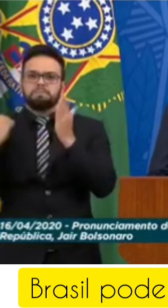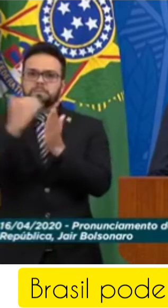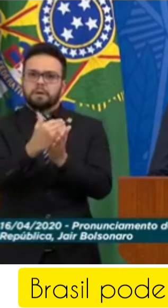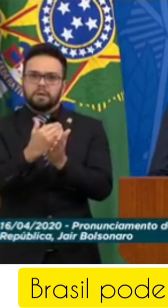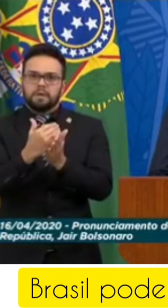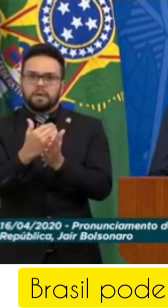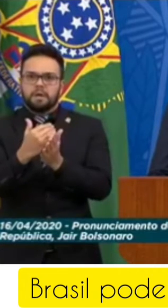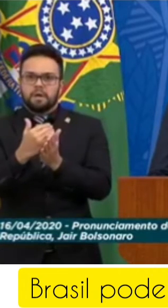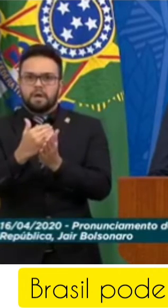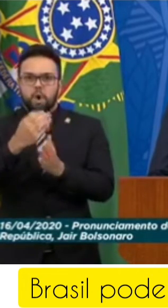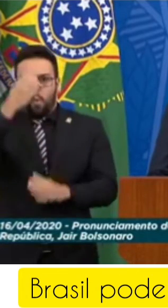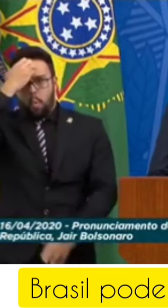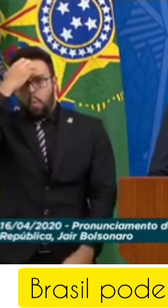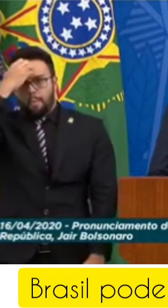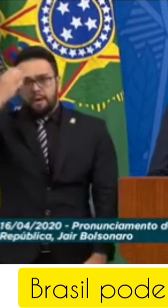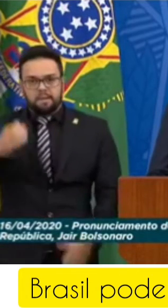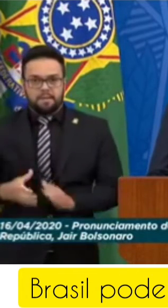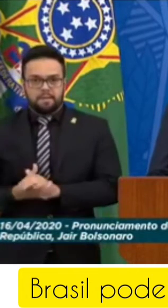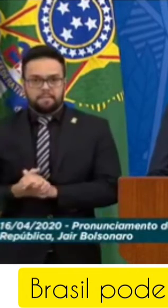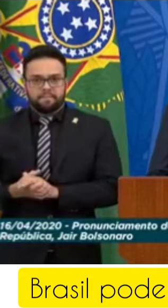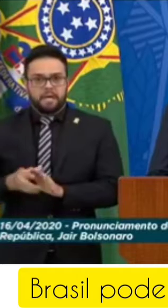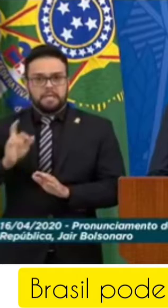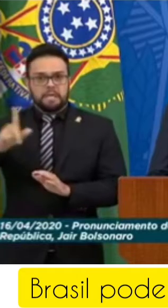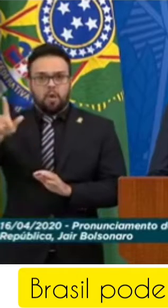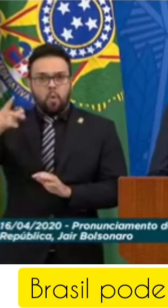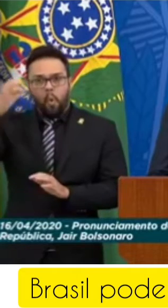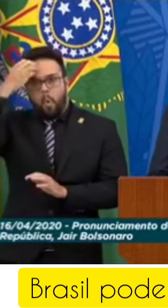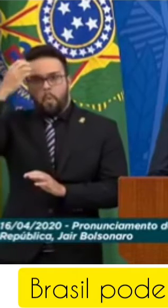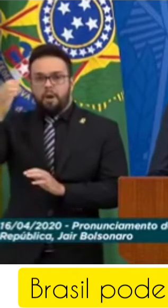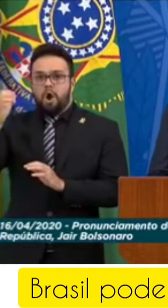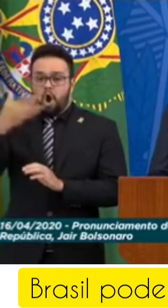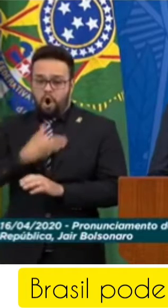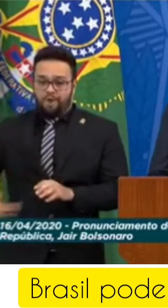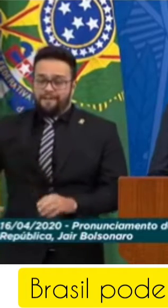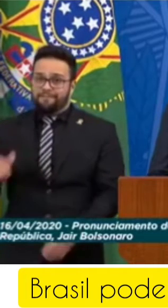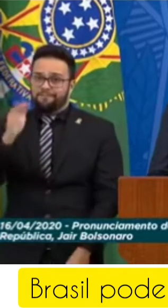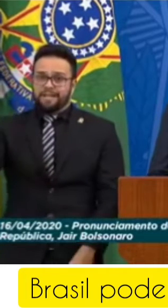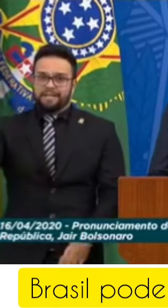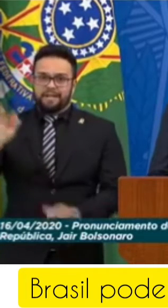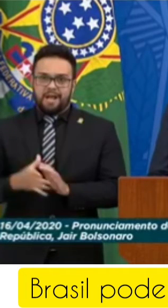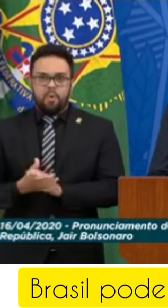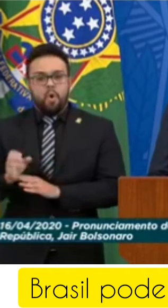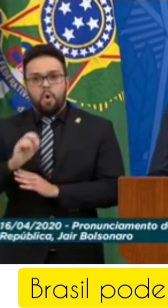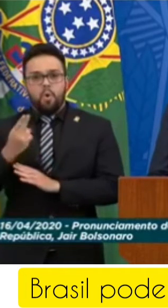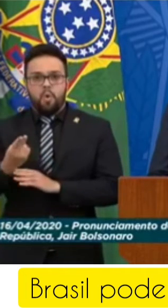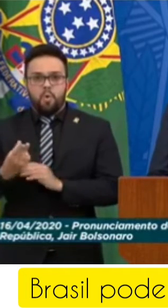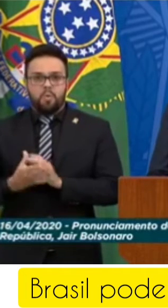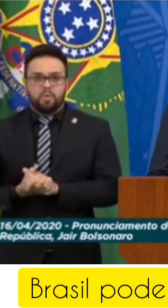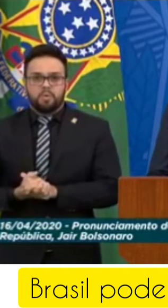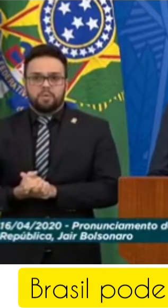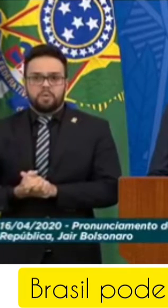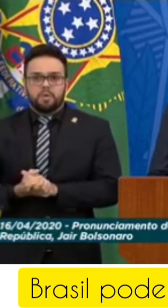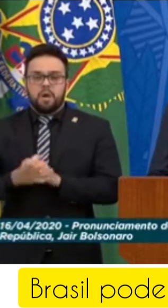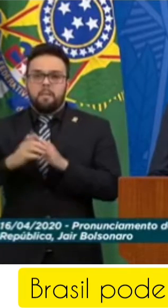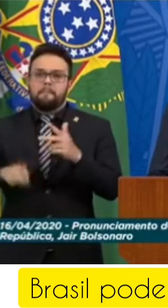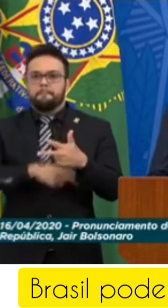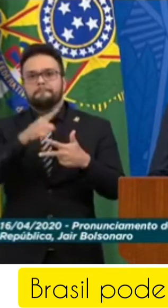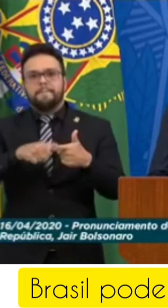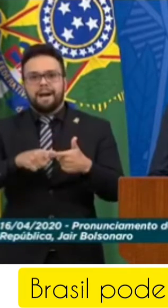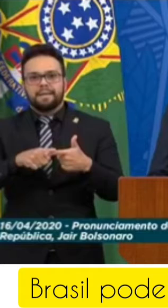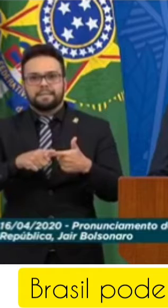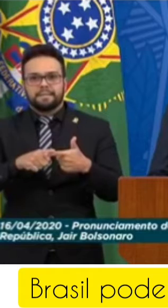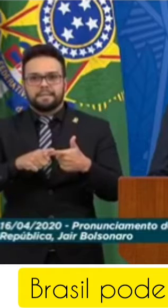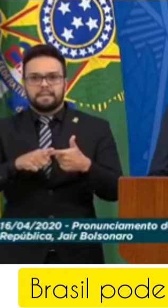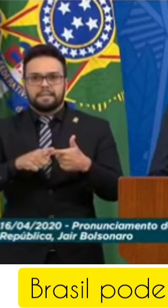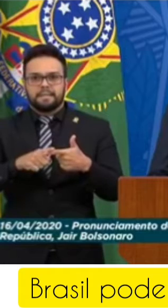não bote essa conta, não no governo federal, não bote essa conta, mais essa conta,